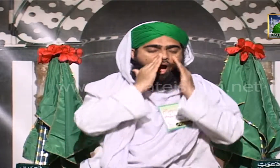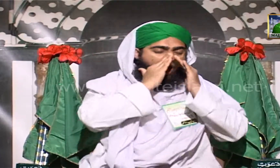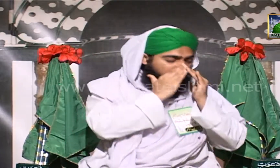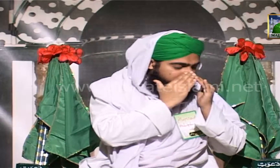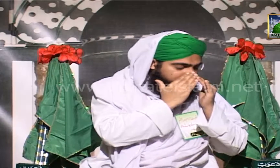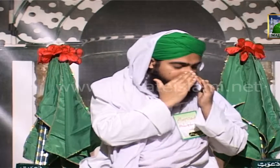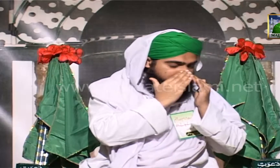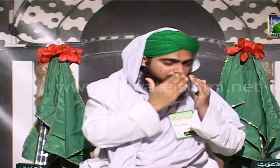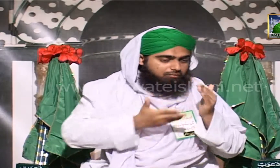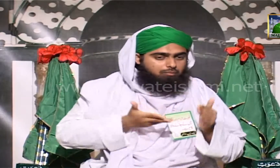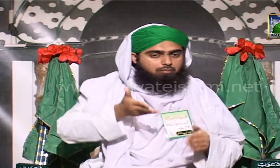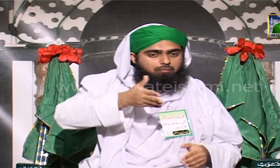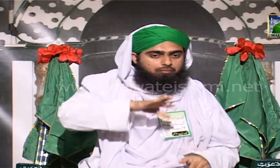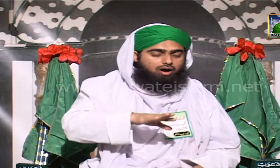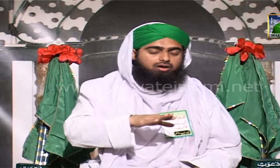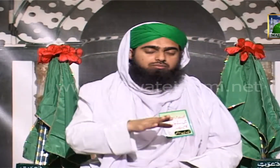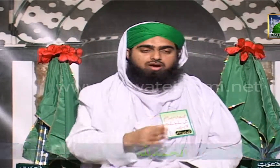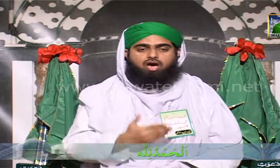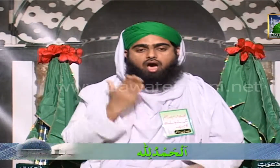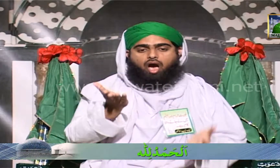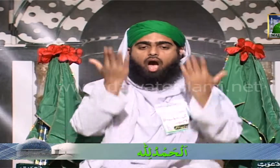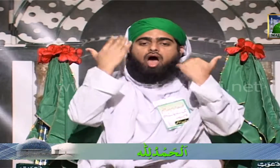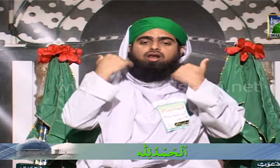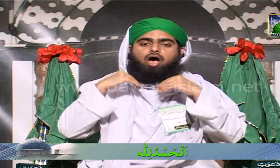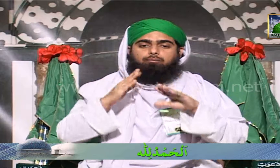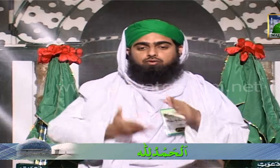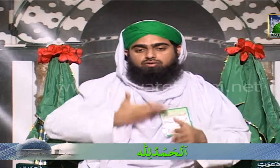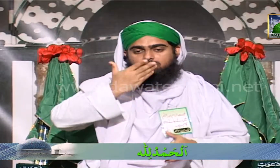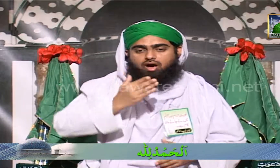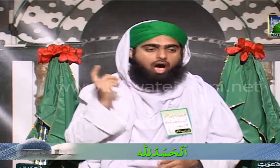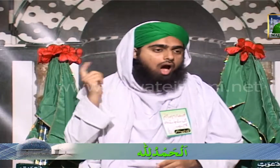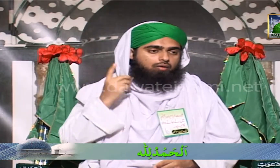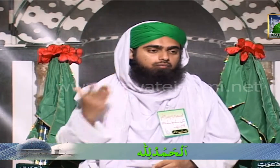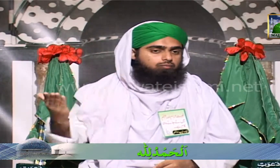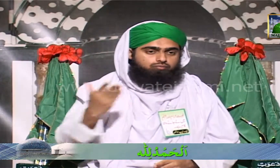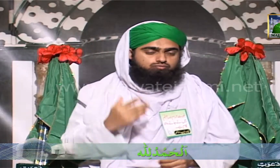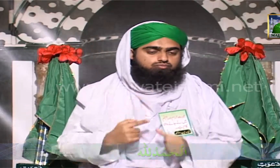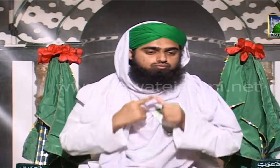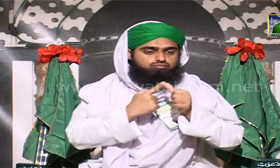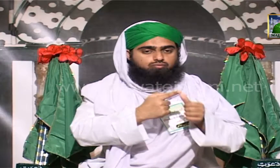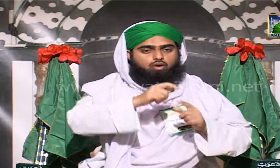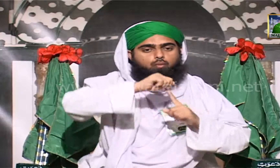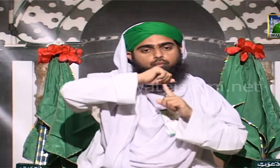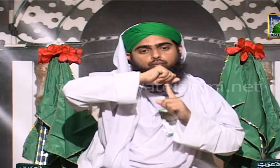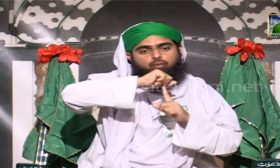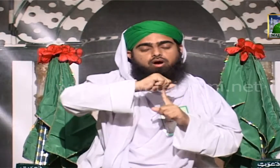اور چھینک آنے پر وہ الحمدللہ کہے تو سننے والے مسلمان پر واجب ہے کہ